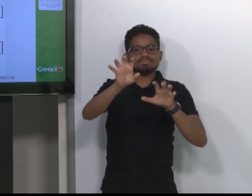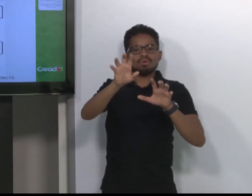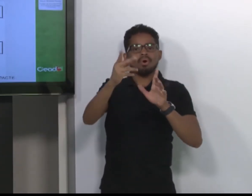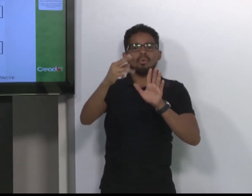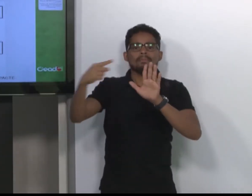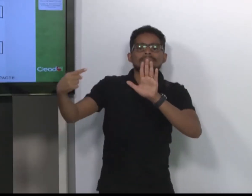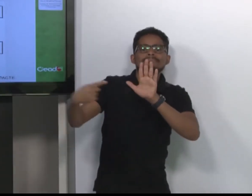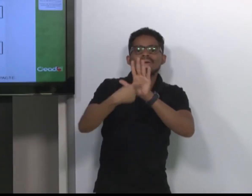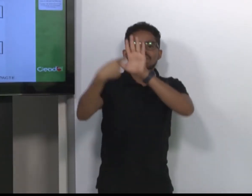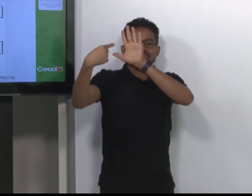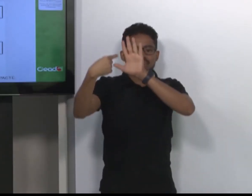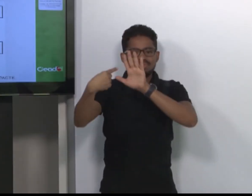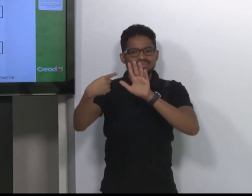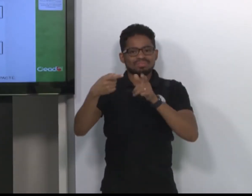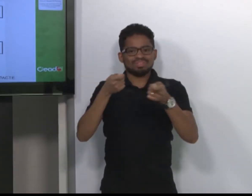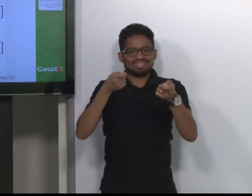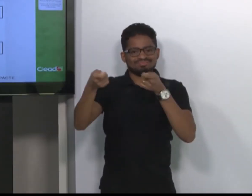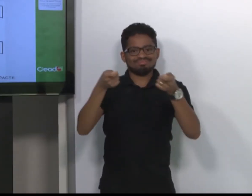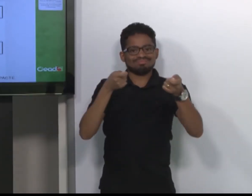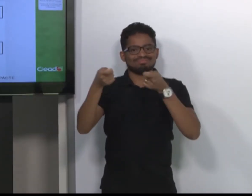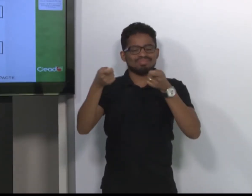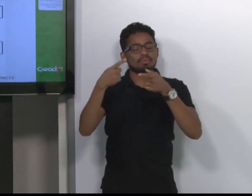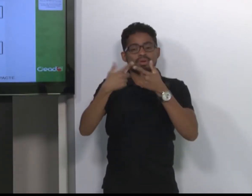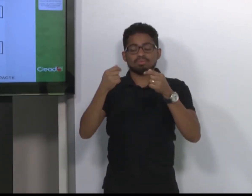Então, perceba que eu coloquei essa